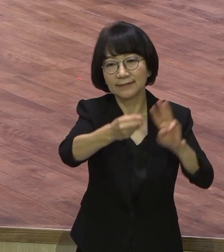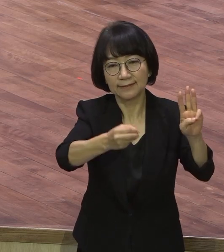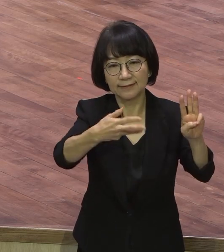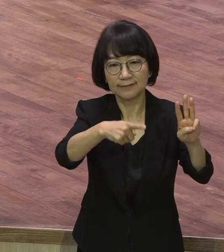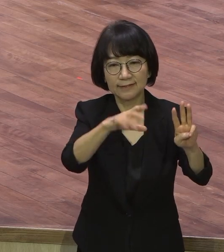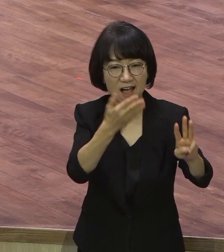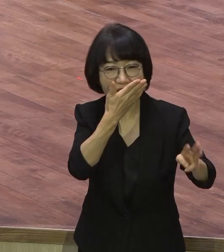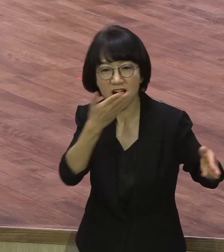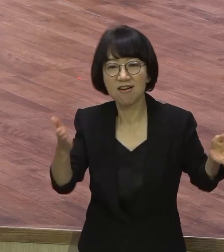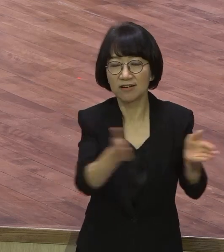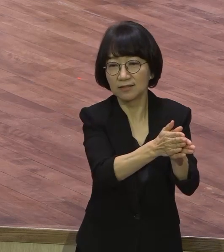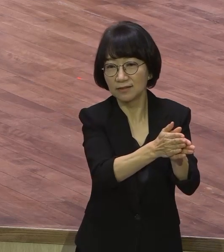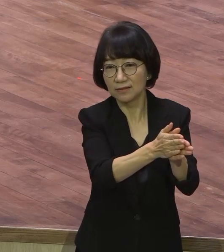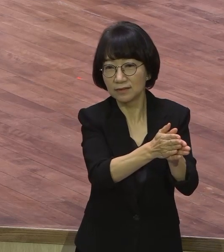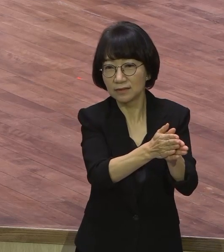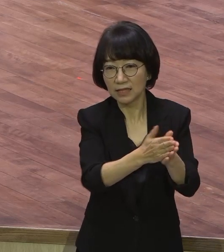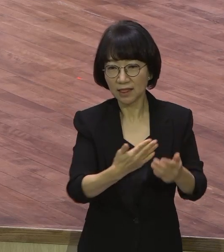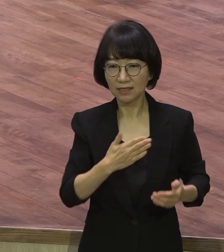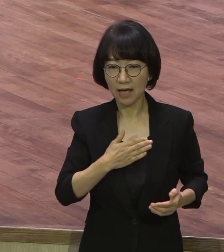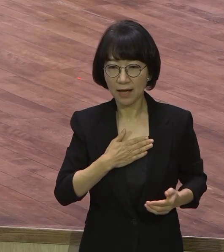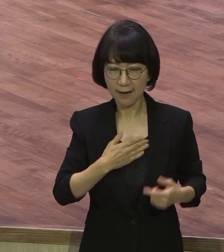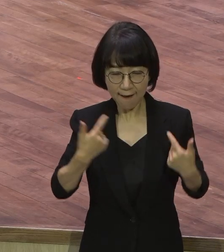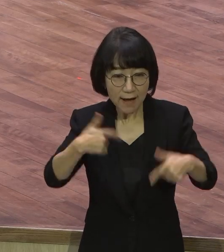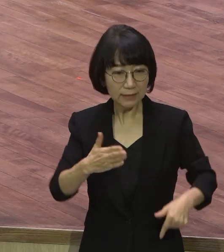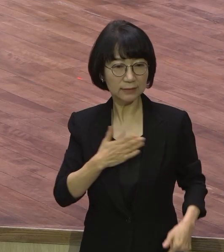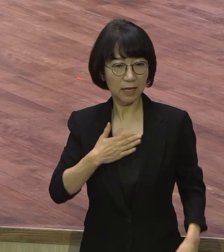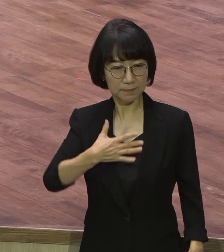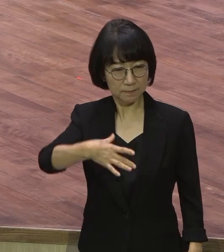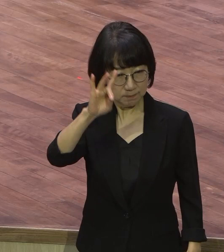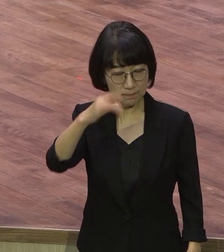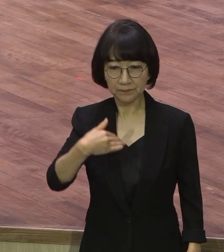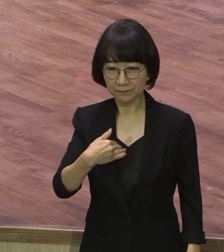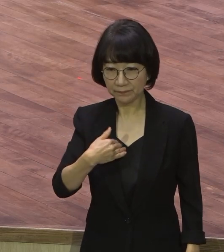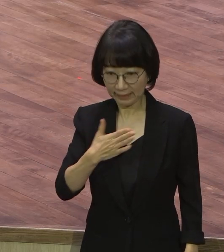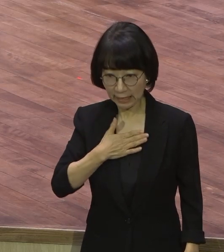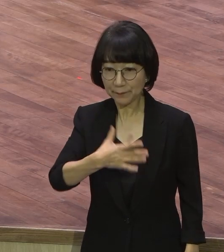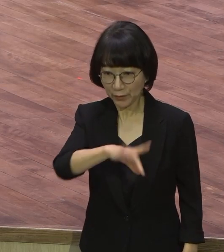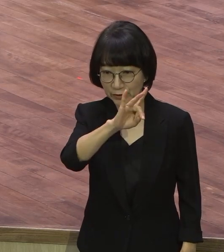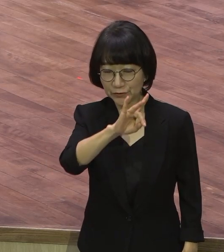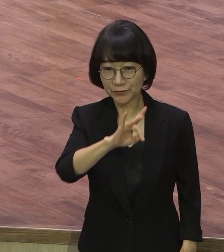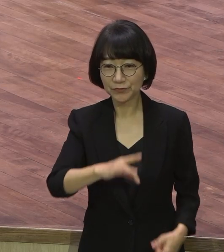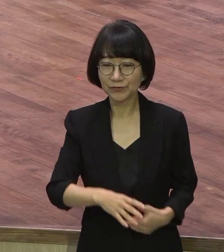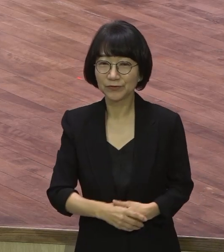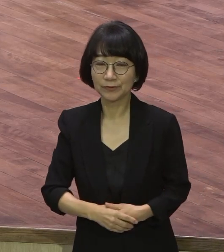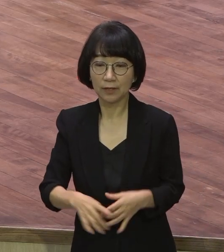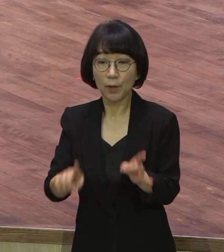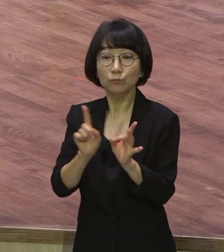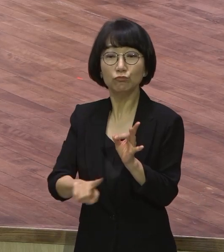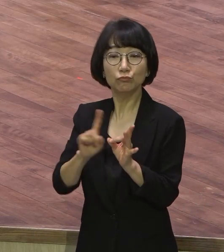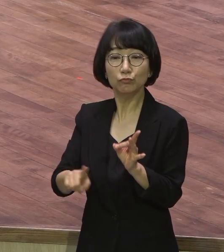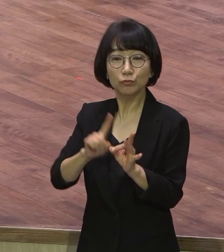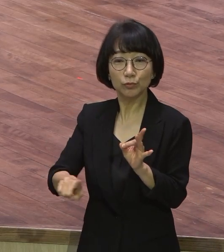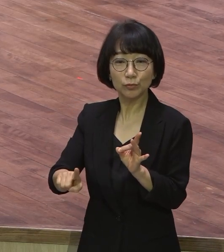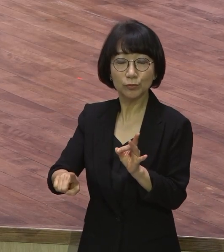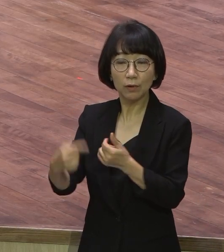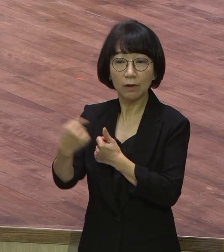그게 모든 종교가 하는 영성훈련이에요. 나 중심. 나 중심. 불교가 뭡니까?